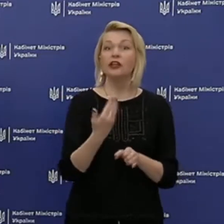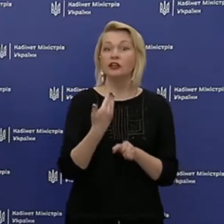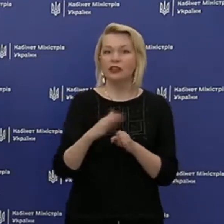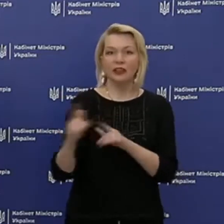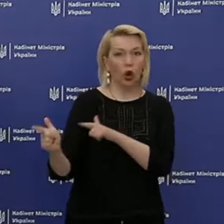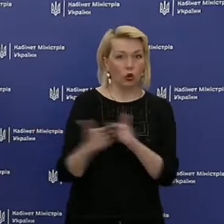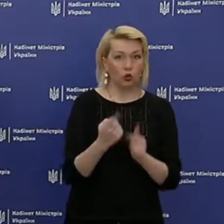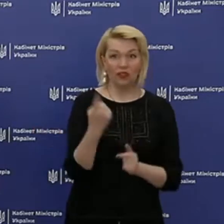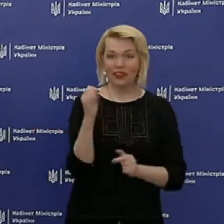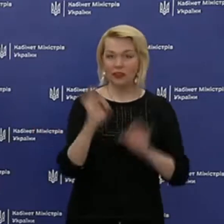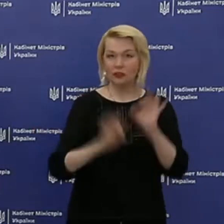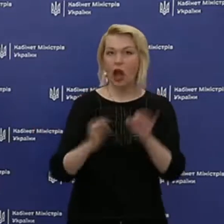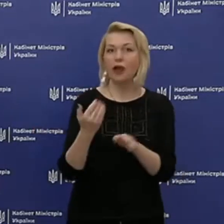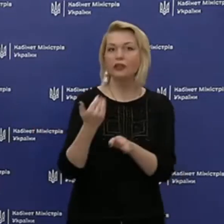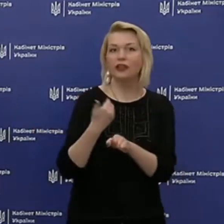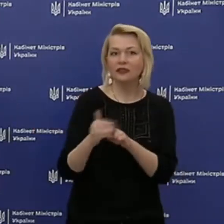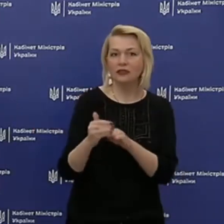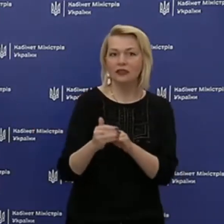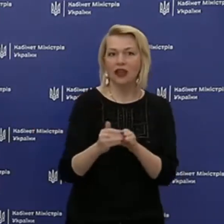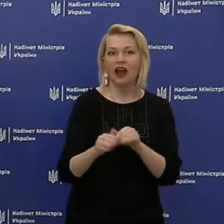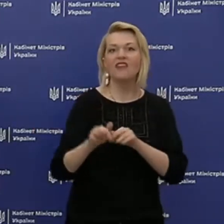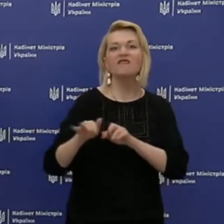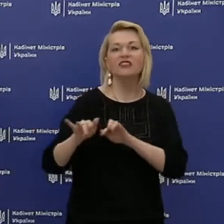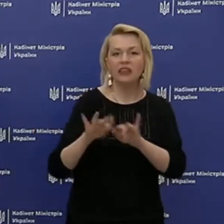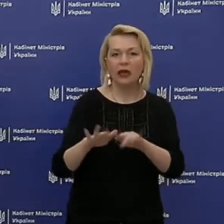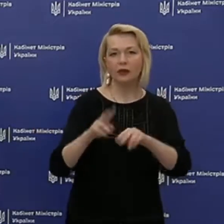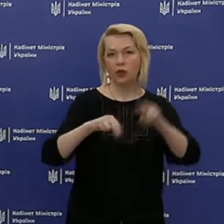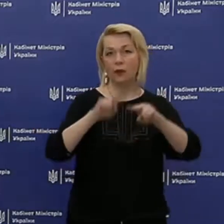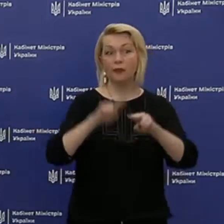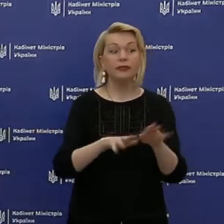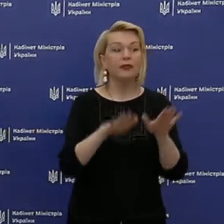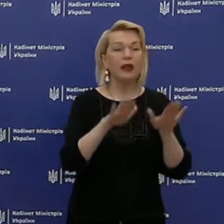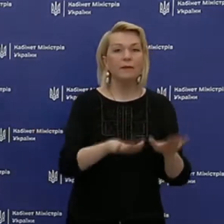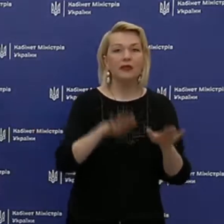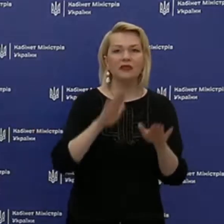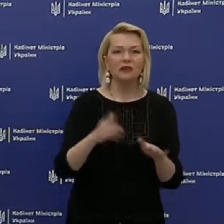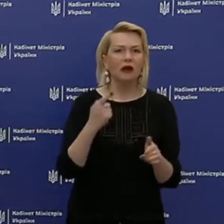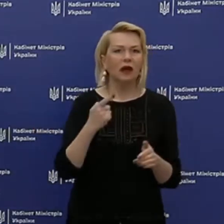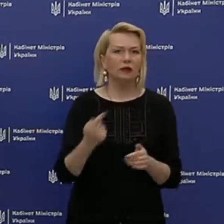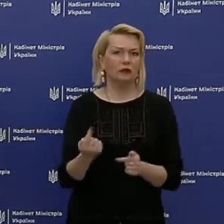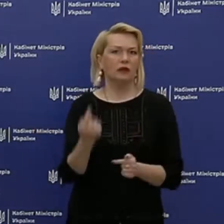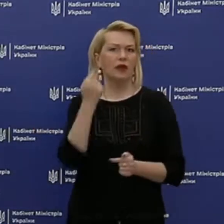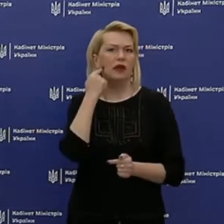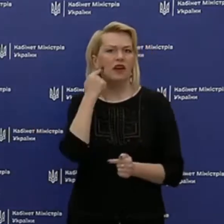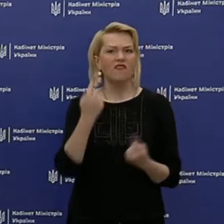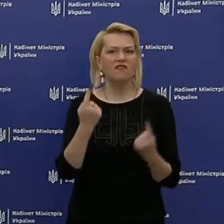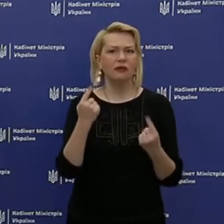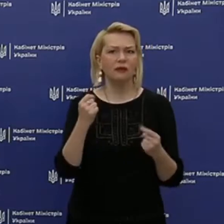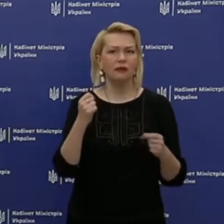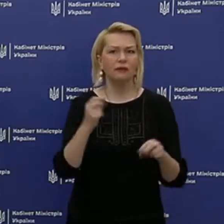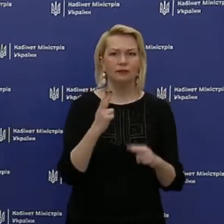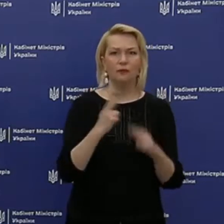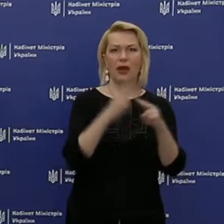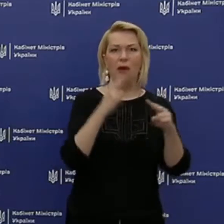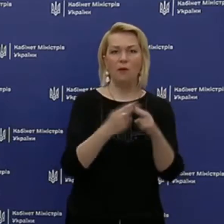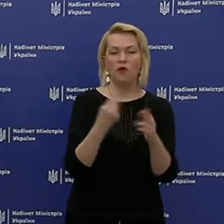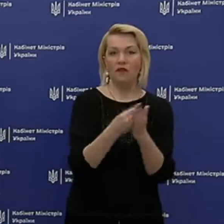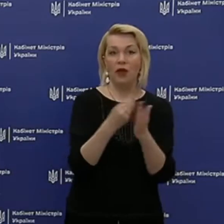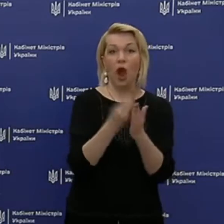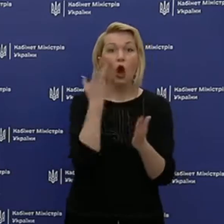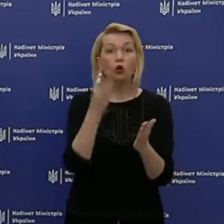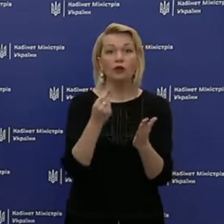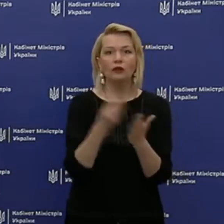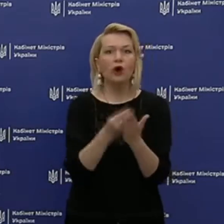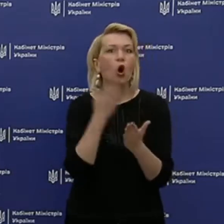на 100%, частина в стадії будівництва. Але на місцях нарікають на великі перебої з фінансуванням, і коли гроші